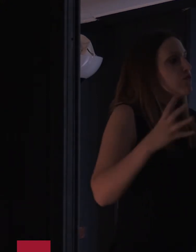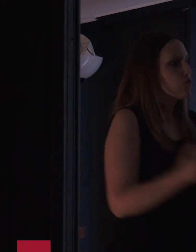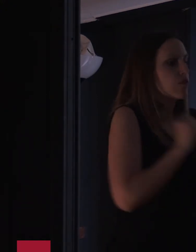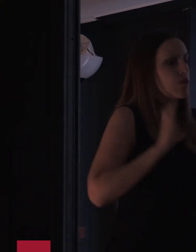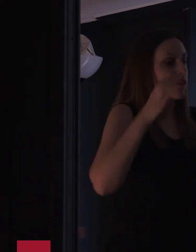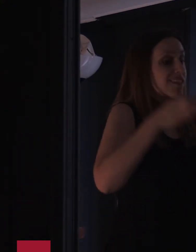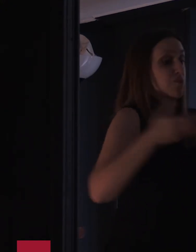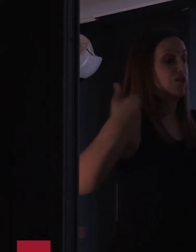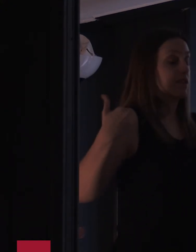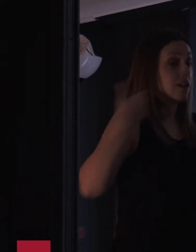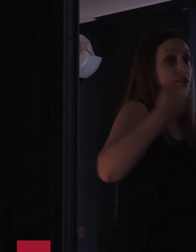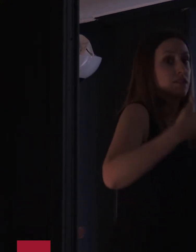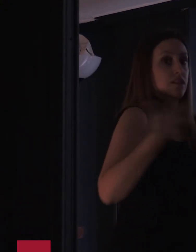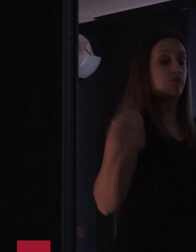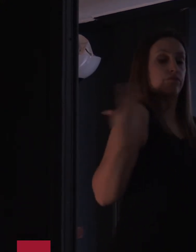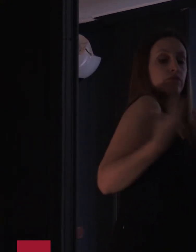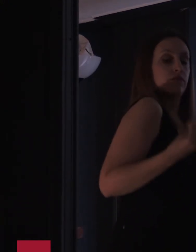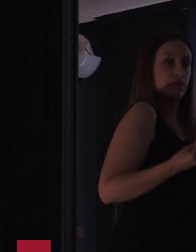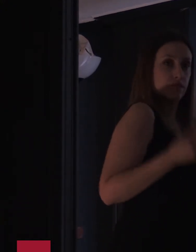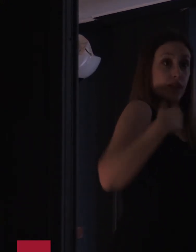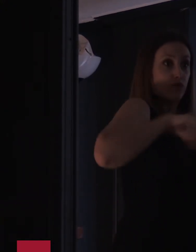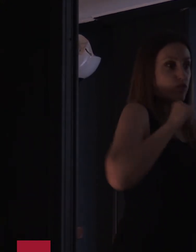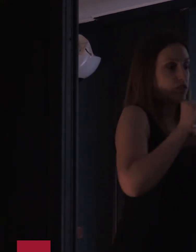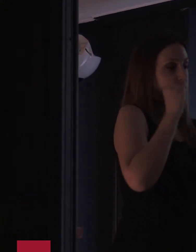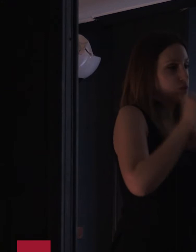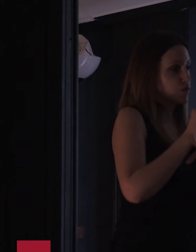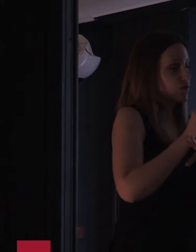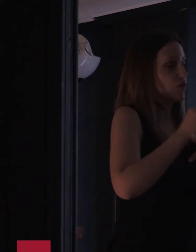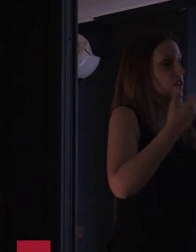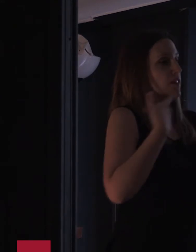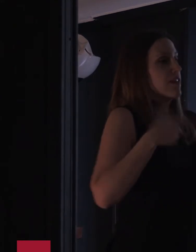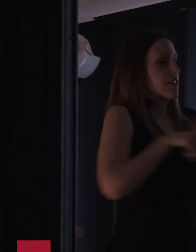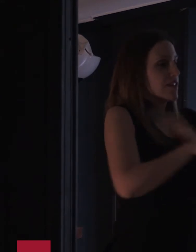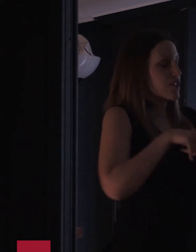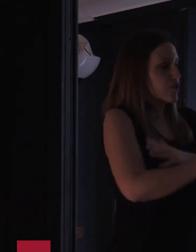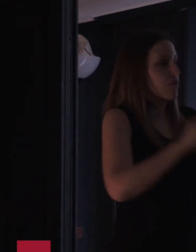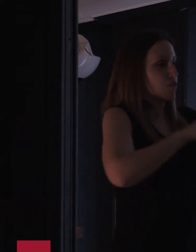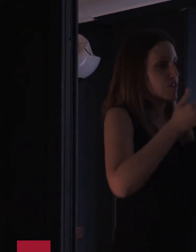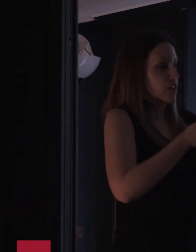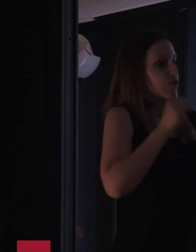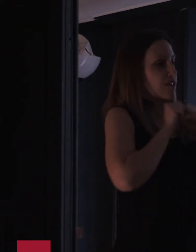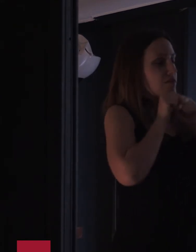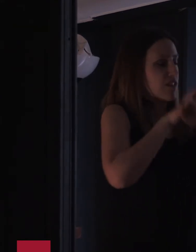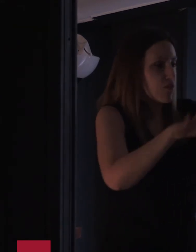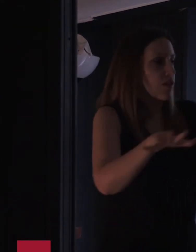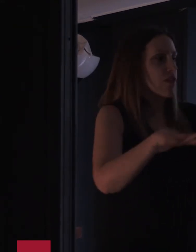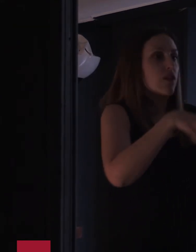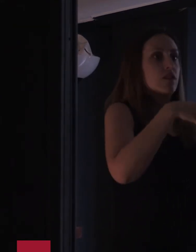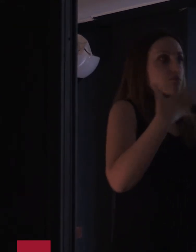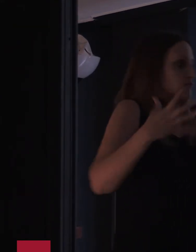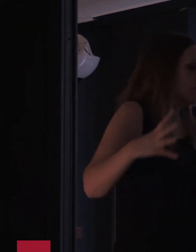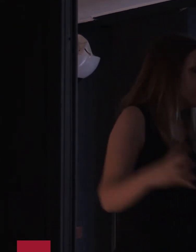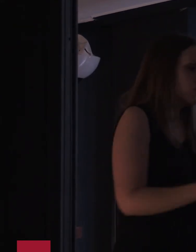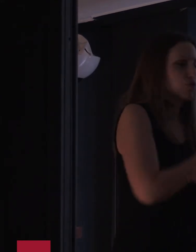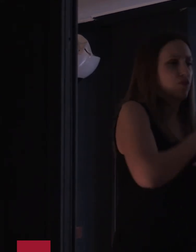equipo que tenemos detrás, que por suerte está con nosotros, está nuestro instituto de gestión del proyecto, de divulgación, de pues